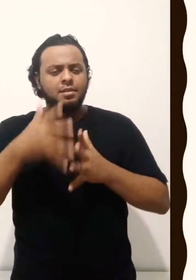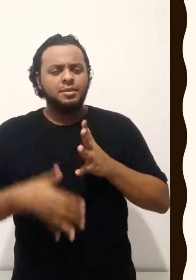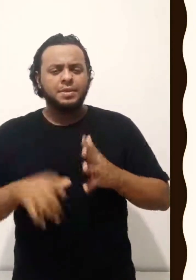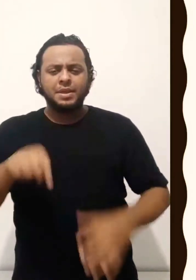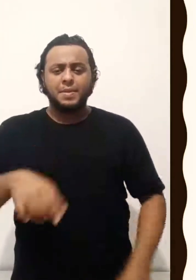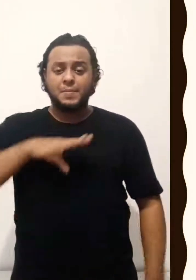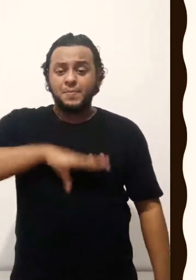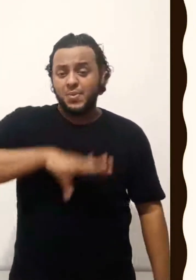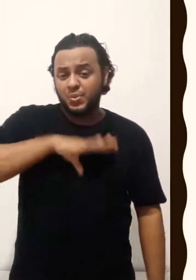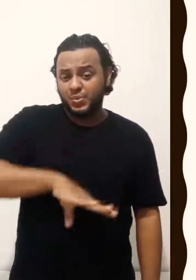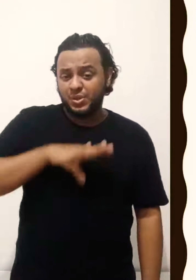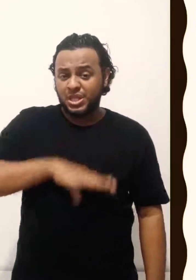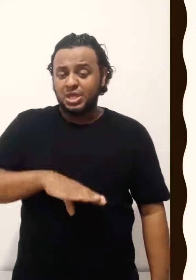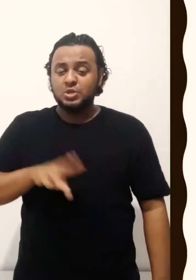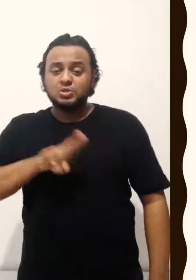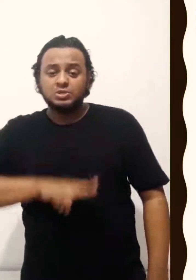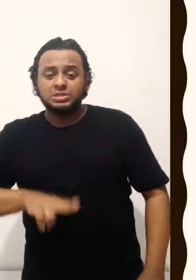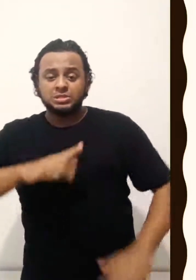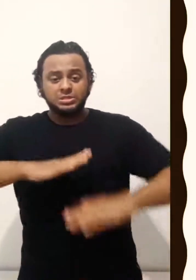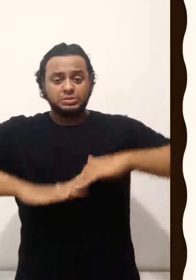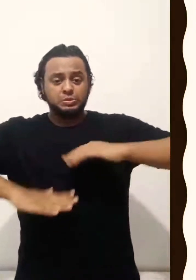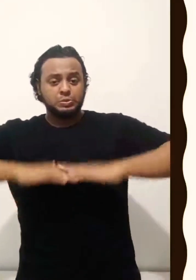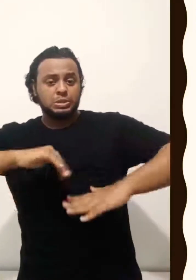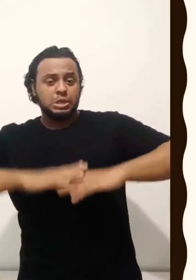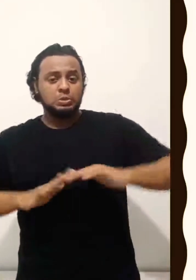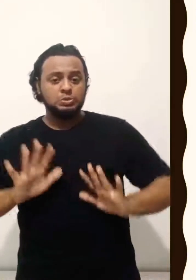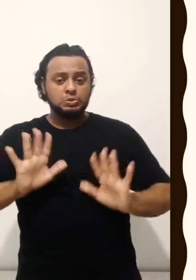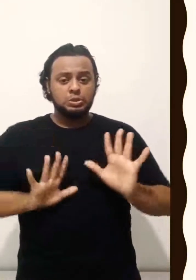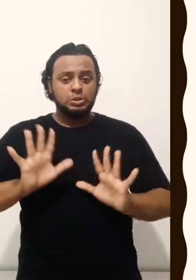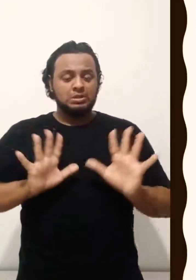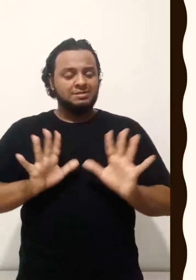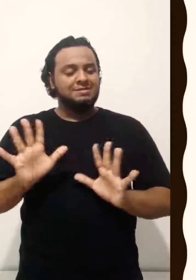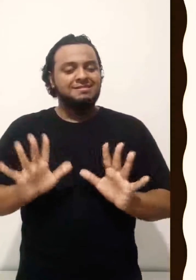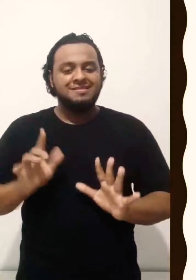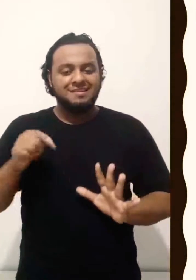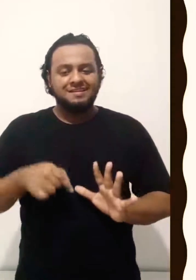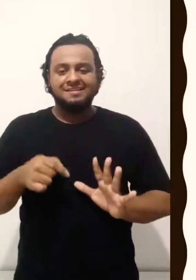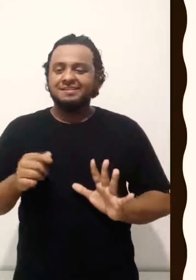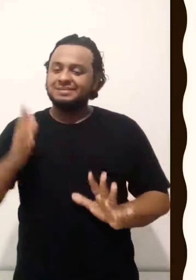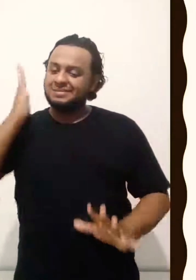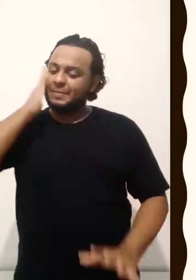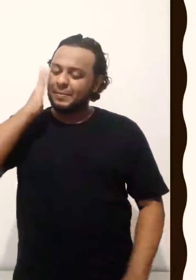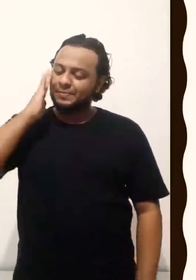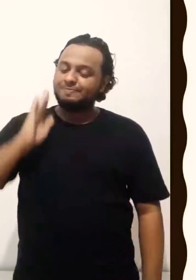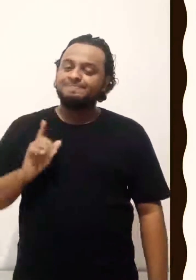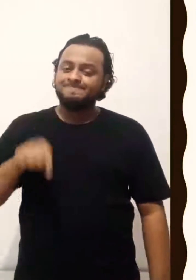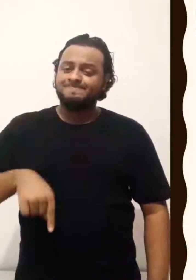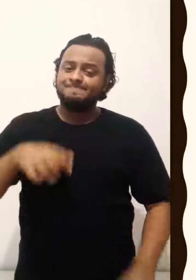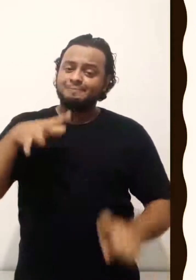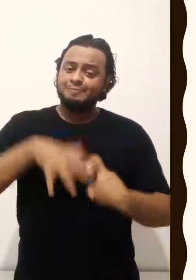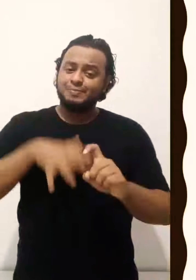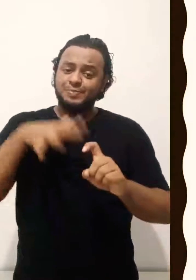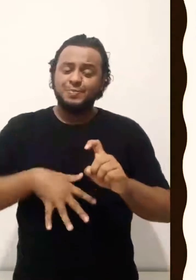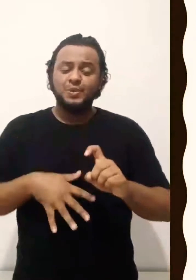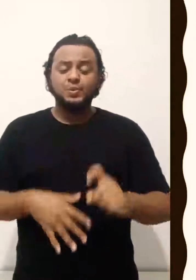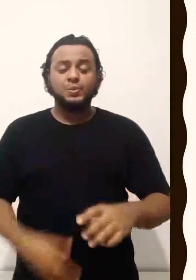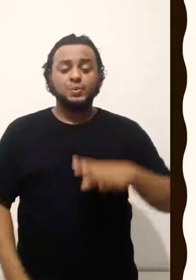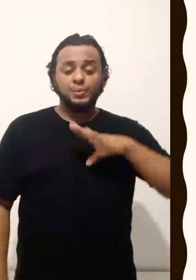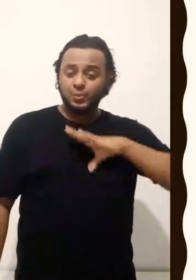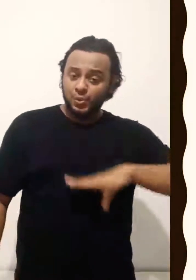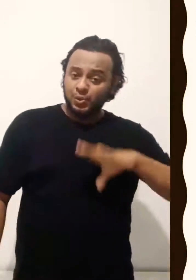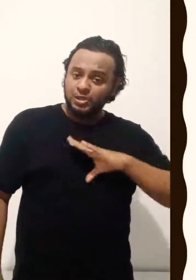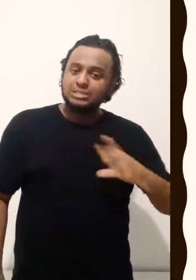Libras é o português com as mãos. Então, isso daqui a gente sabe que é um mito, né? O